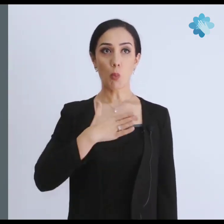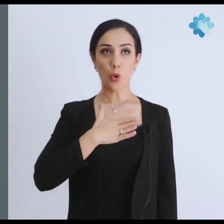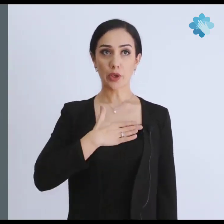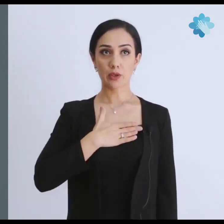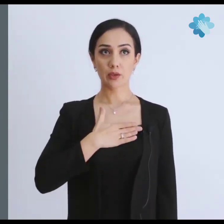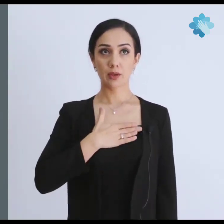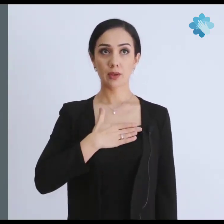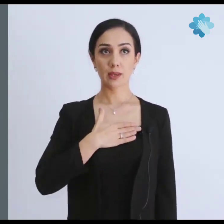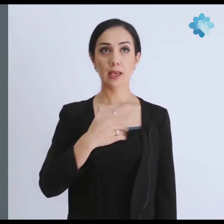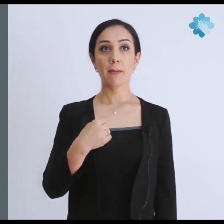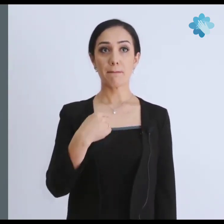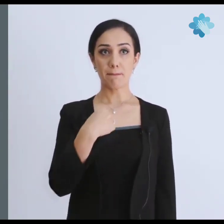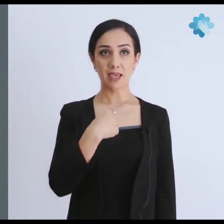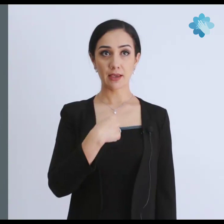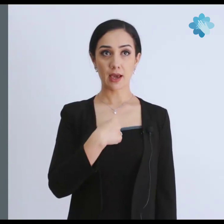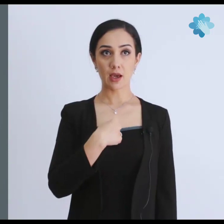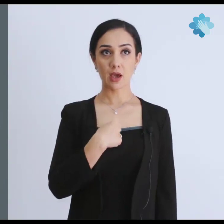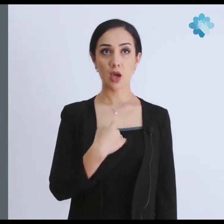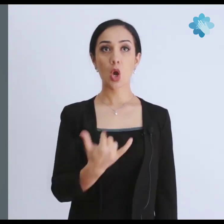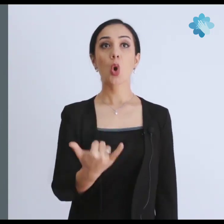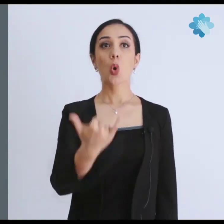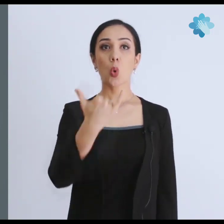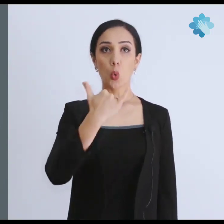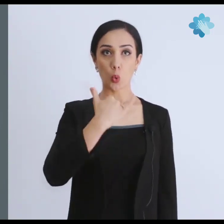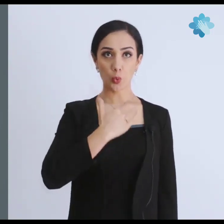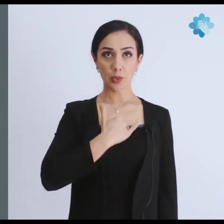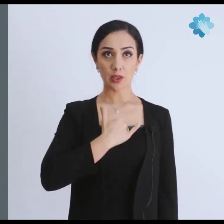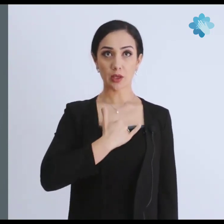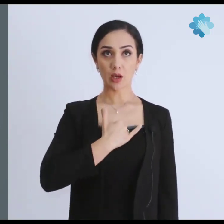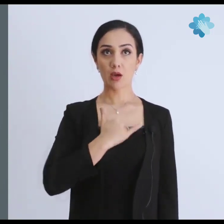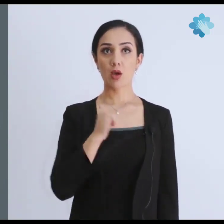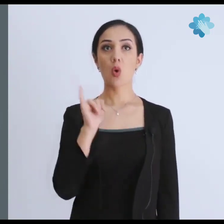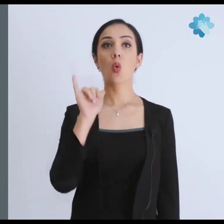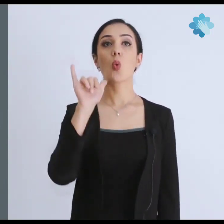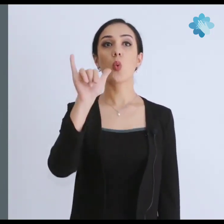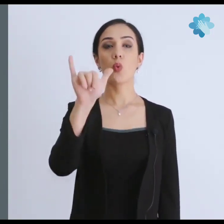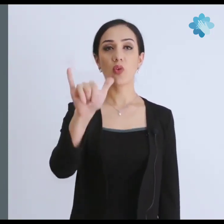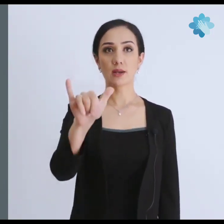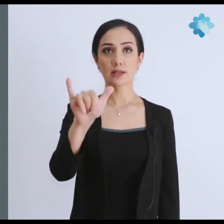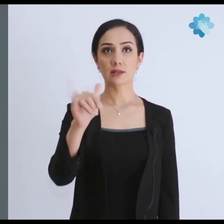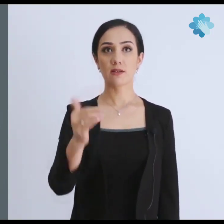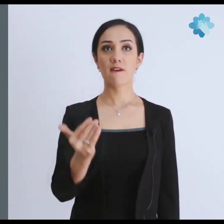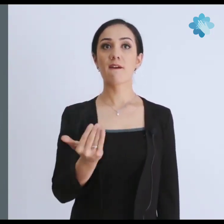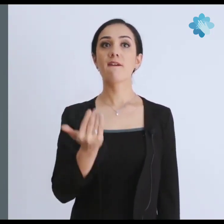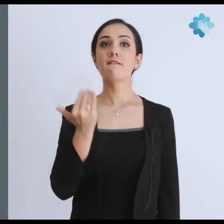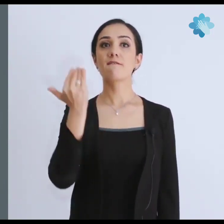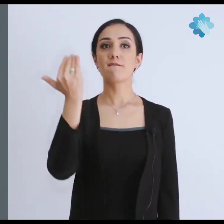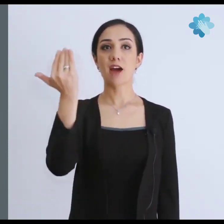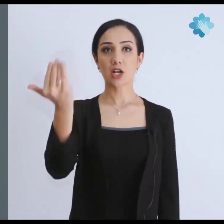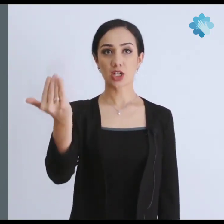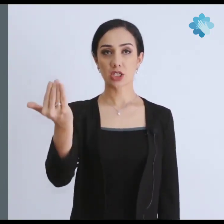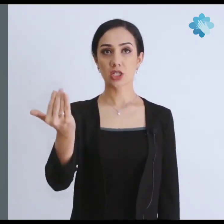мой мне у меня у вас ваш